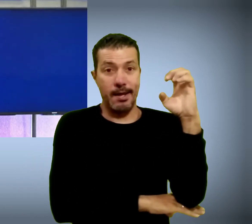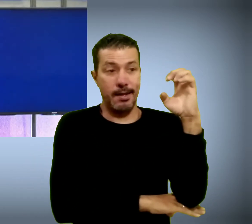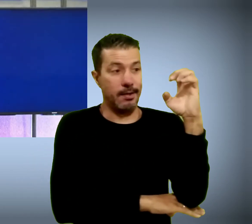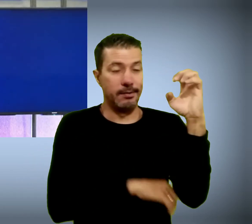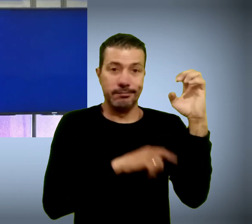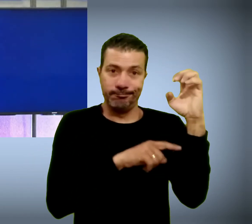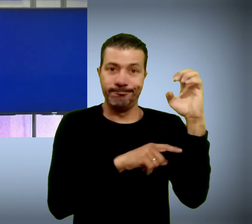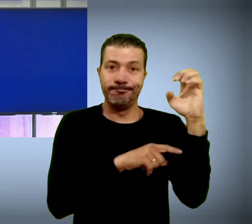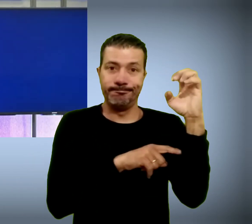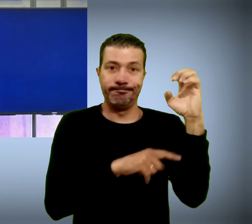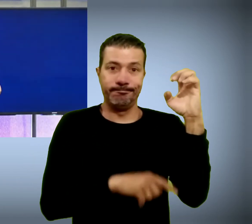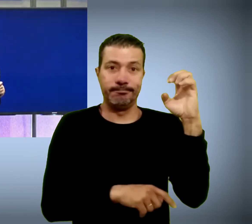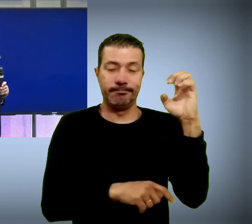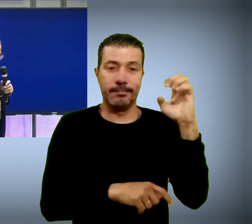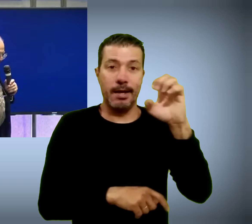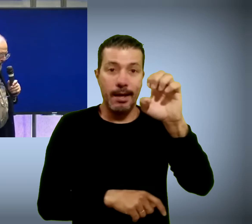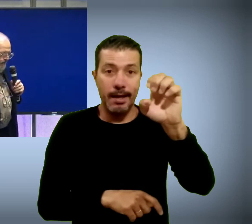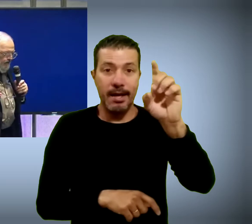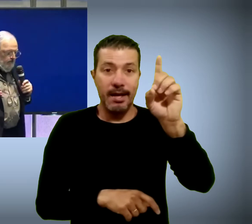Deus